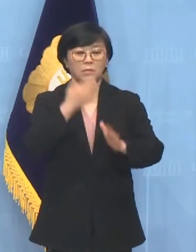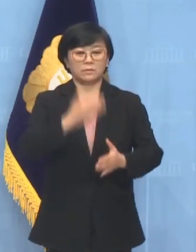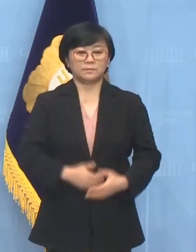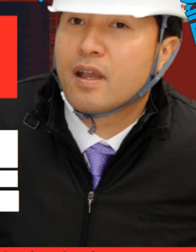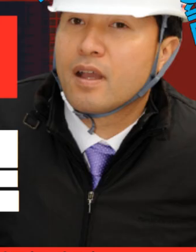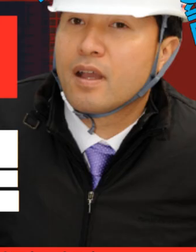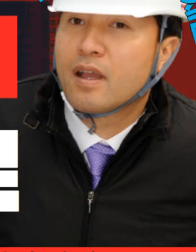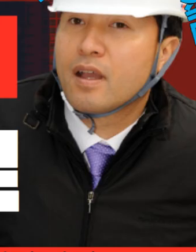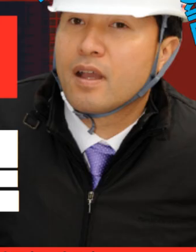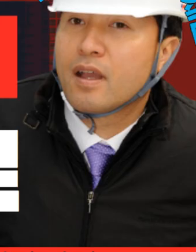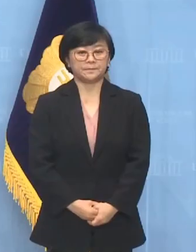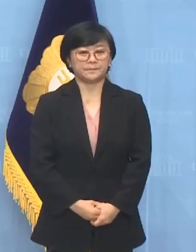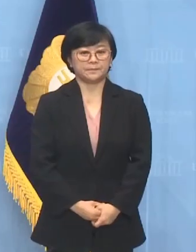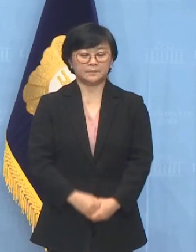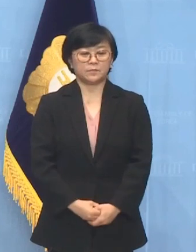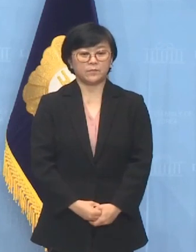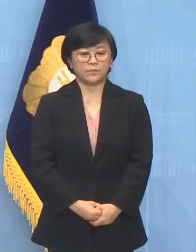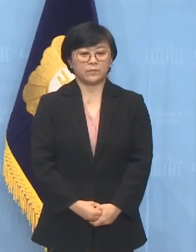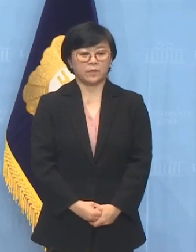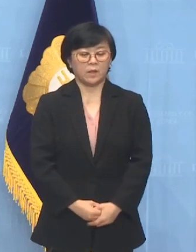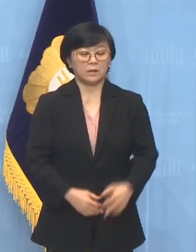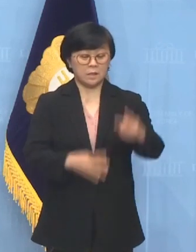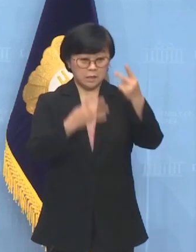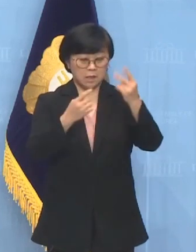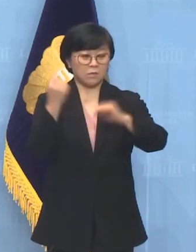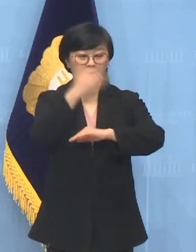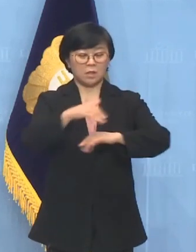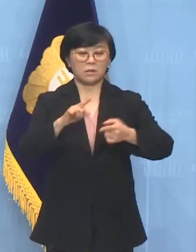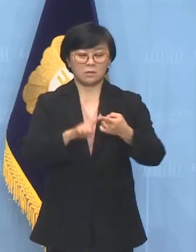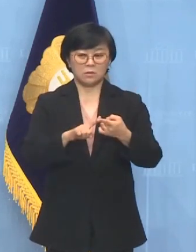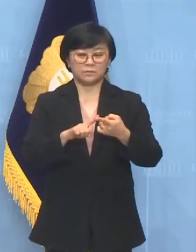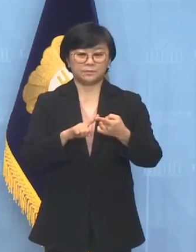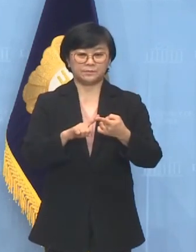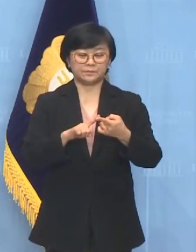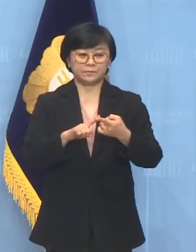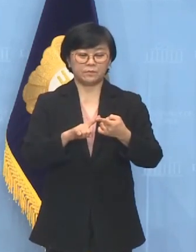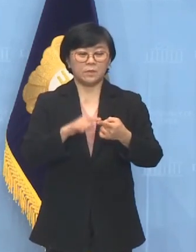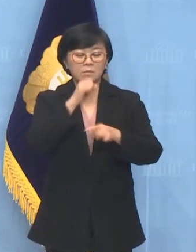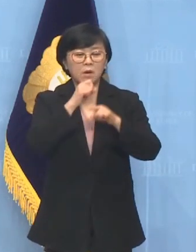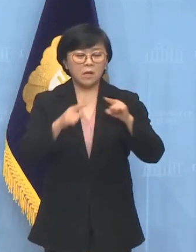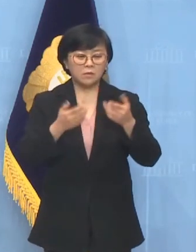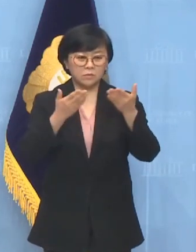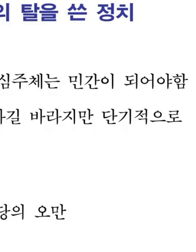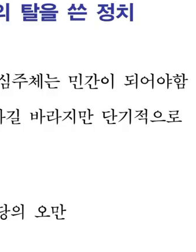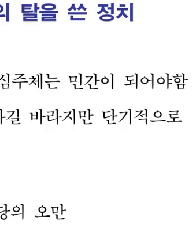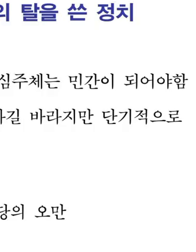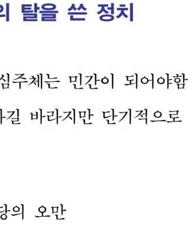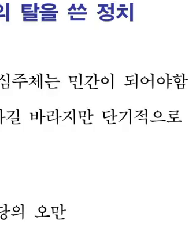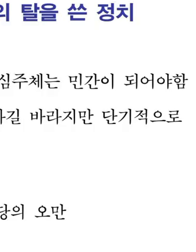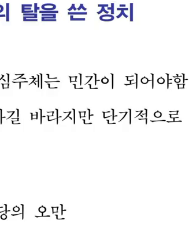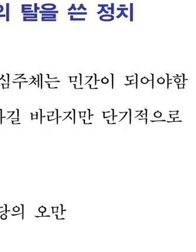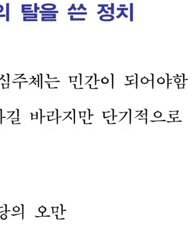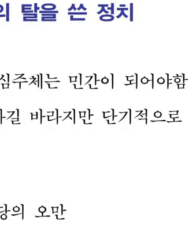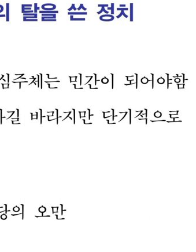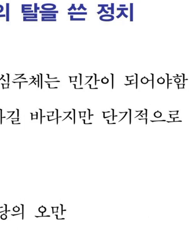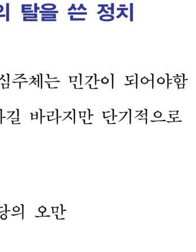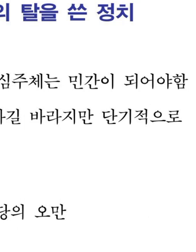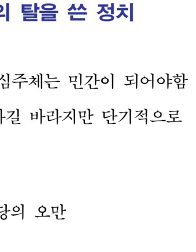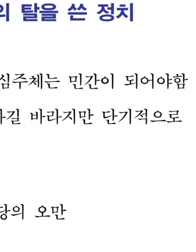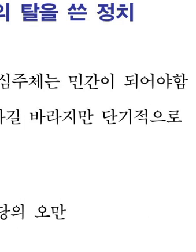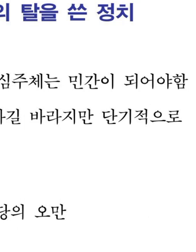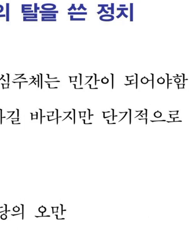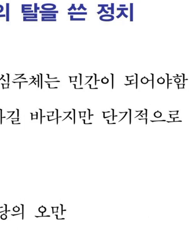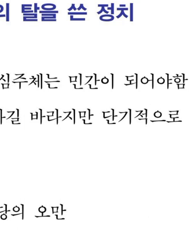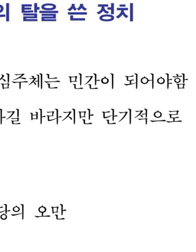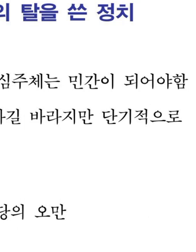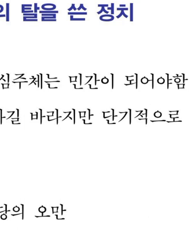되는 셈입니다. 먼저 이사 대책에 대해서는 이런 평가를 할 수가 있습니다. 정부가 해야 될 일이 있고 민간이 해야 될